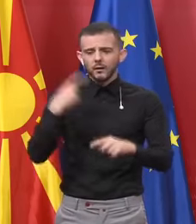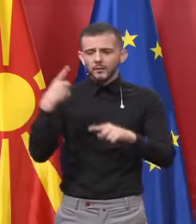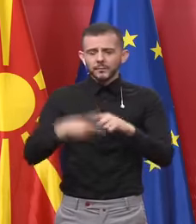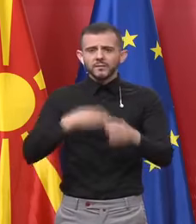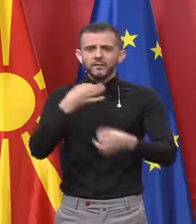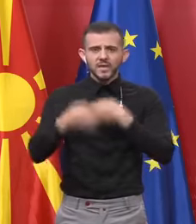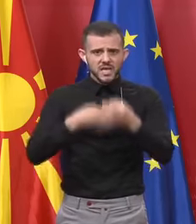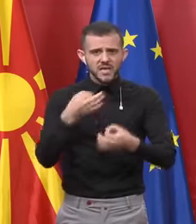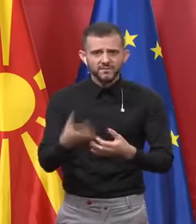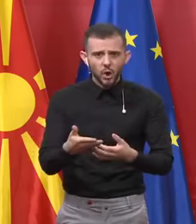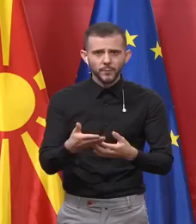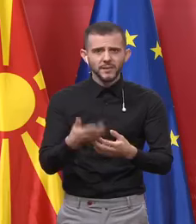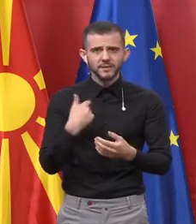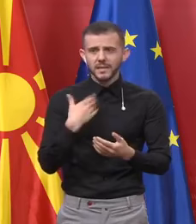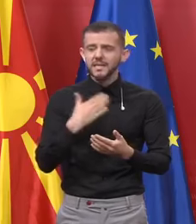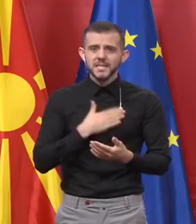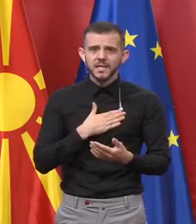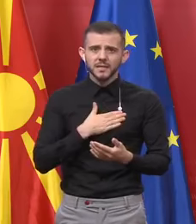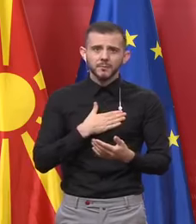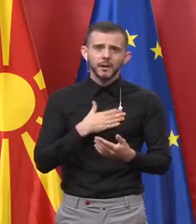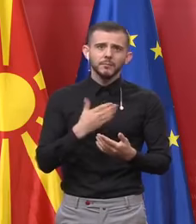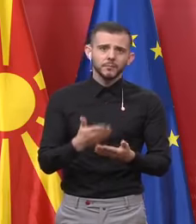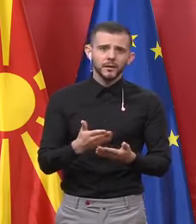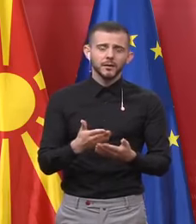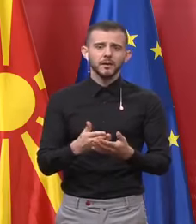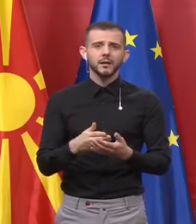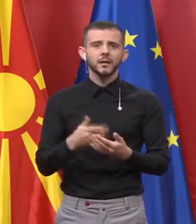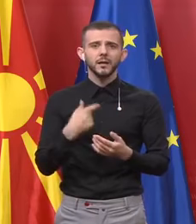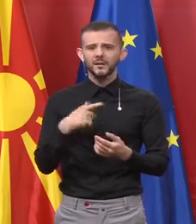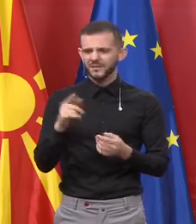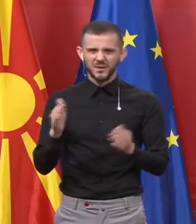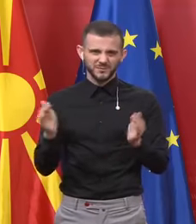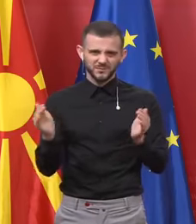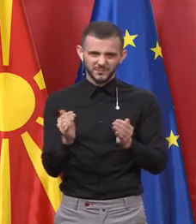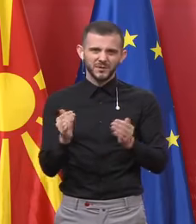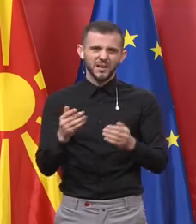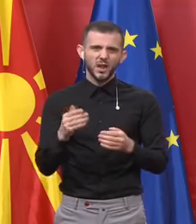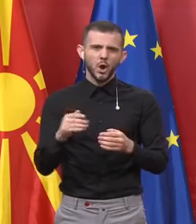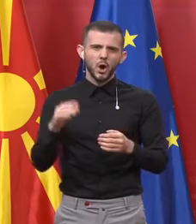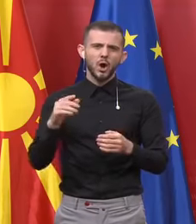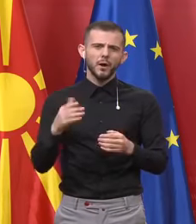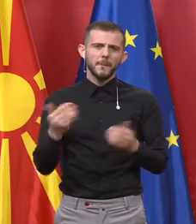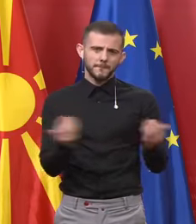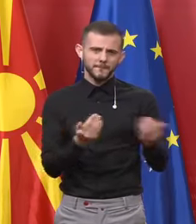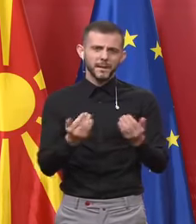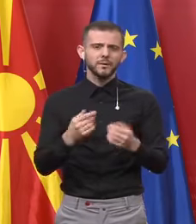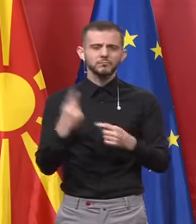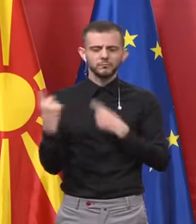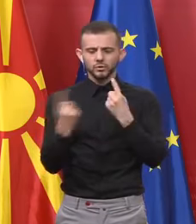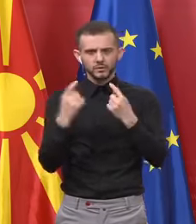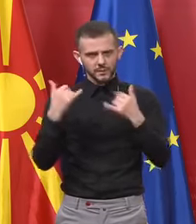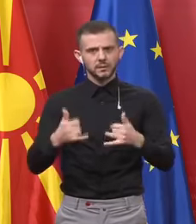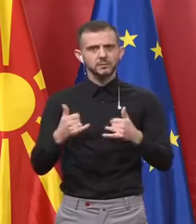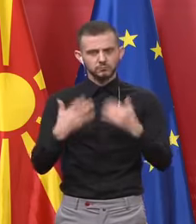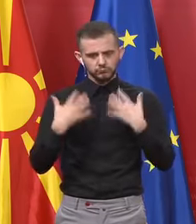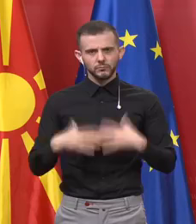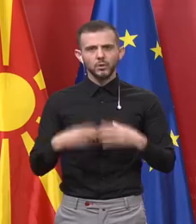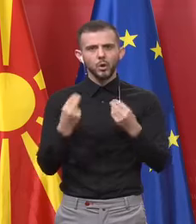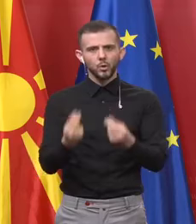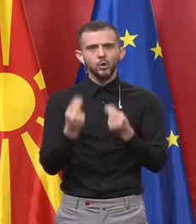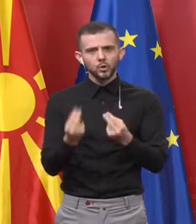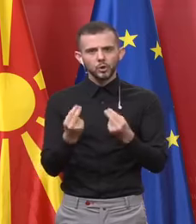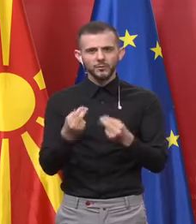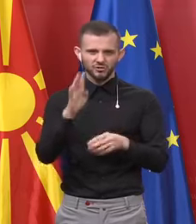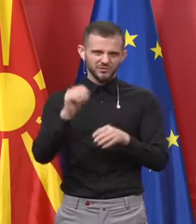информации кои што ги имаме дека најмалото диагностицирано бебе е во стабилна здравствена